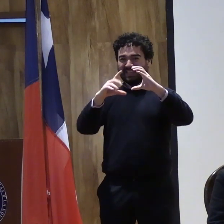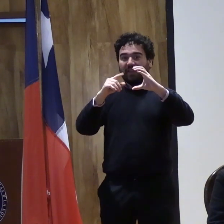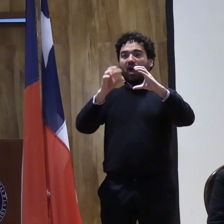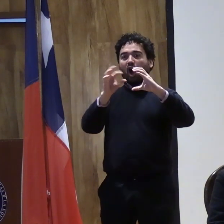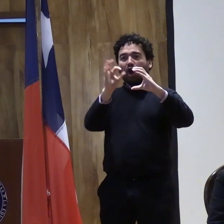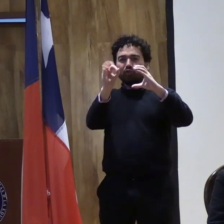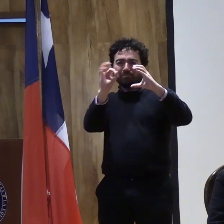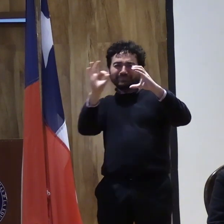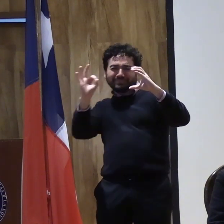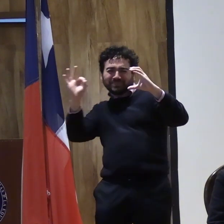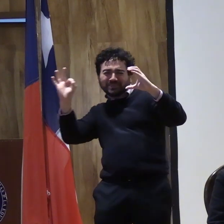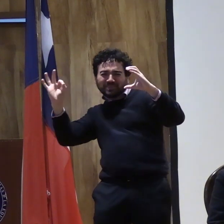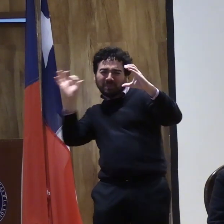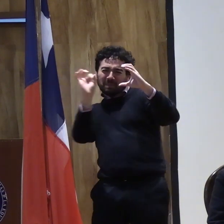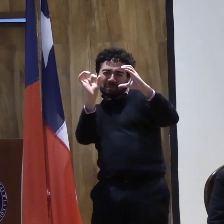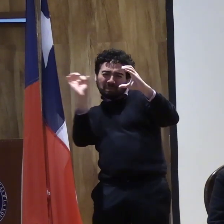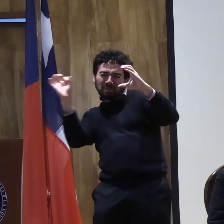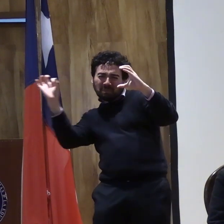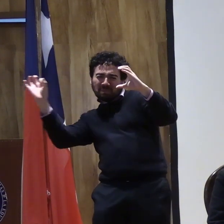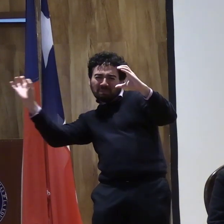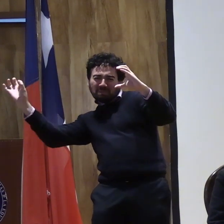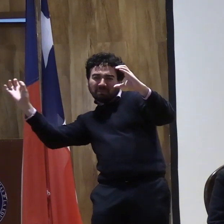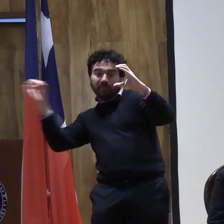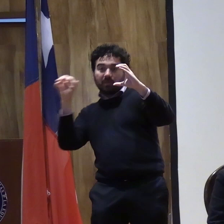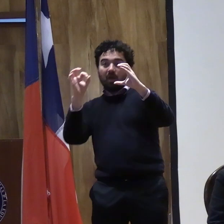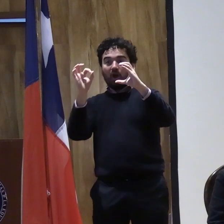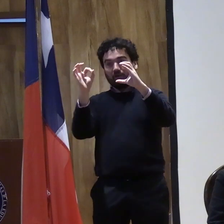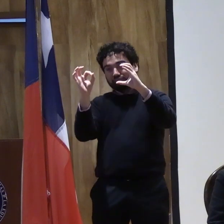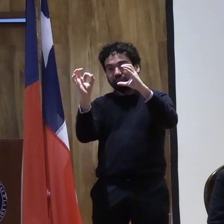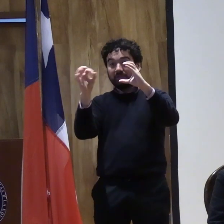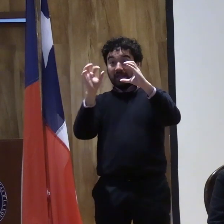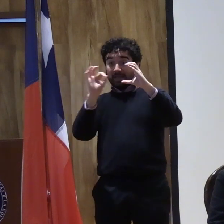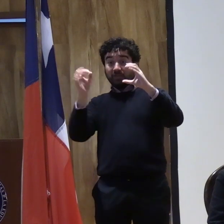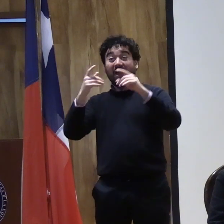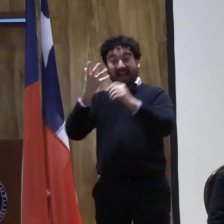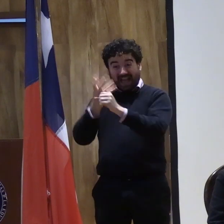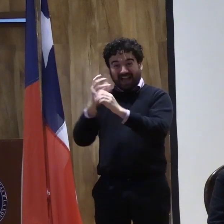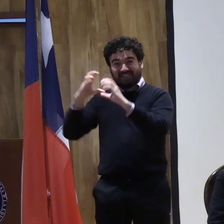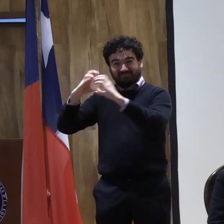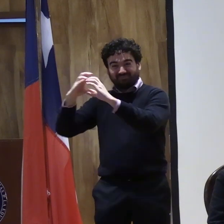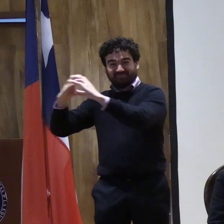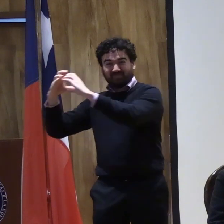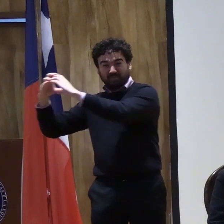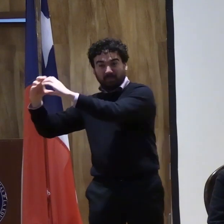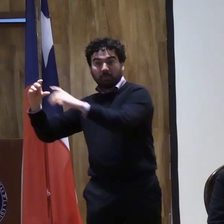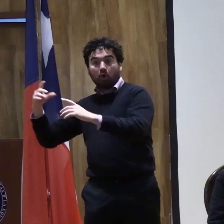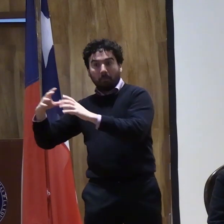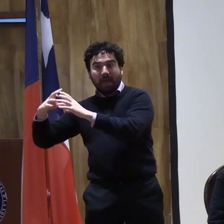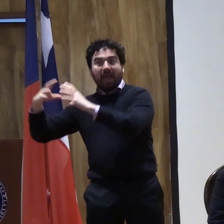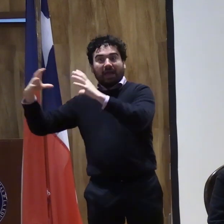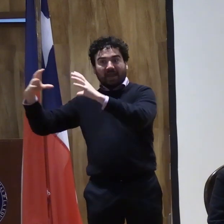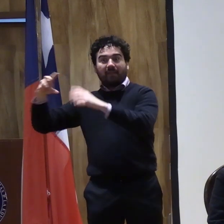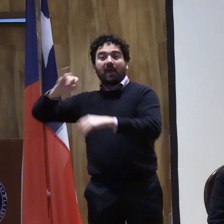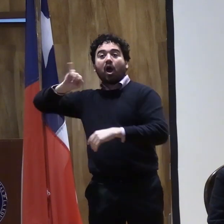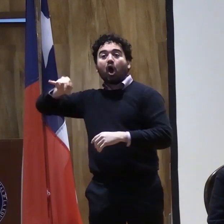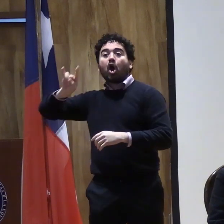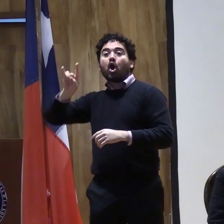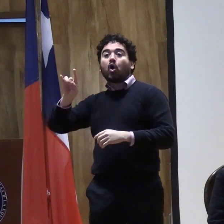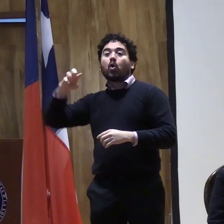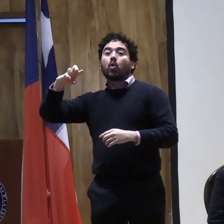el único que podría valer la pena señalar en ese recuento es Júpiter, que tiene una masa